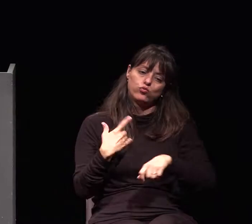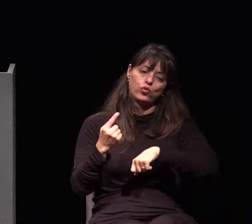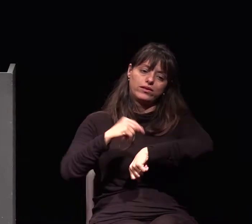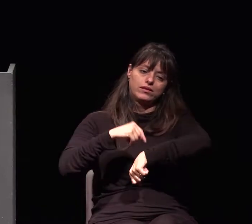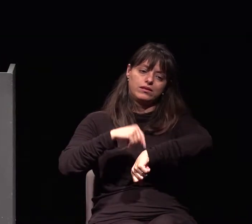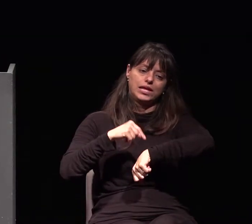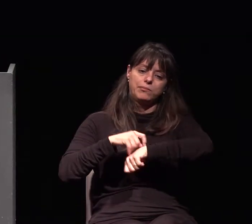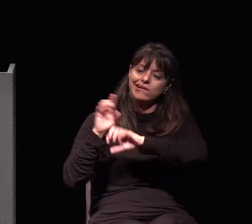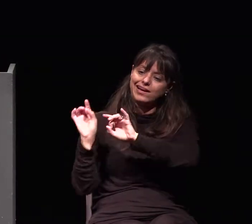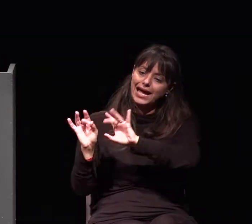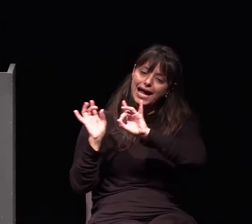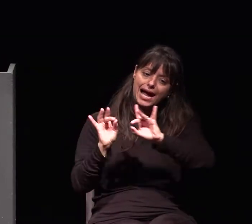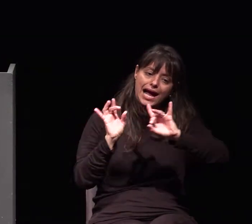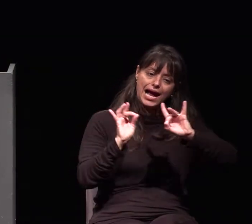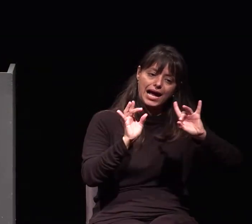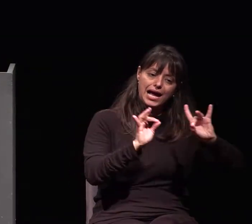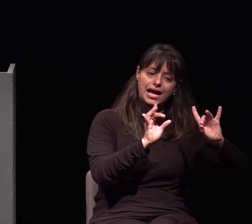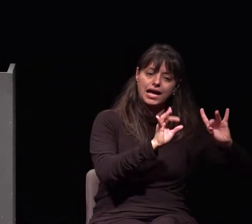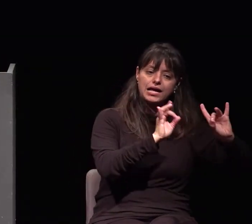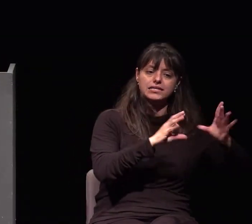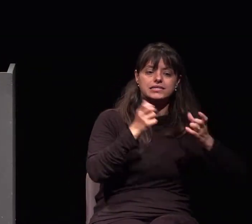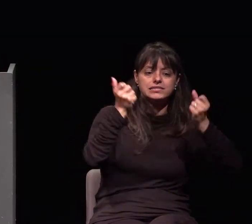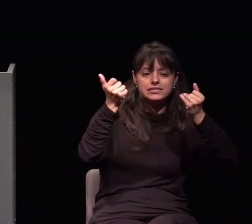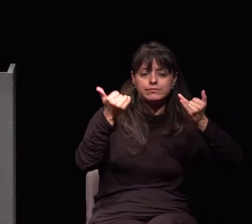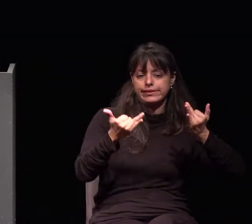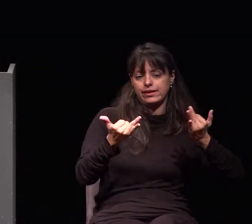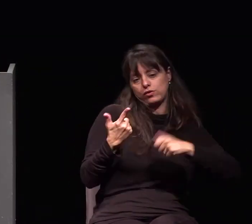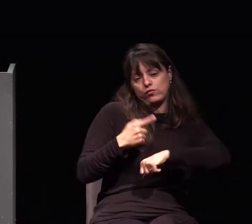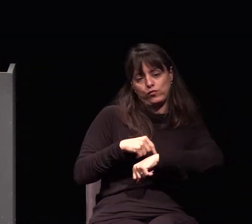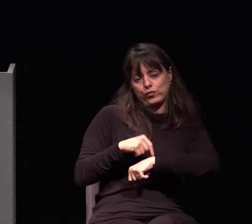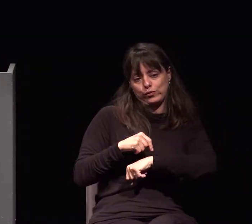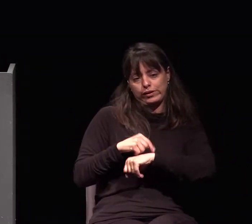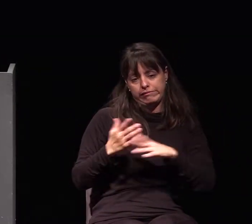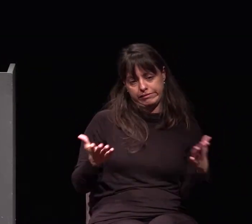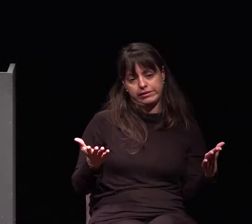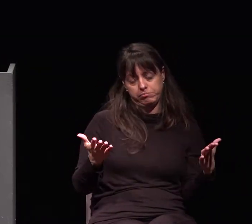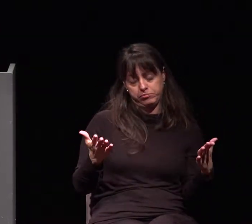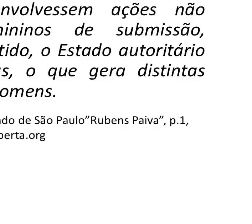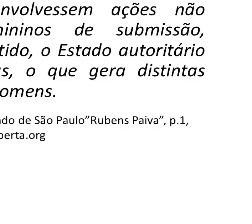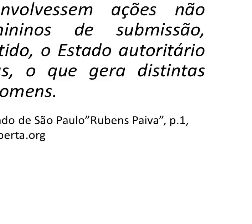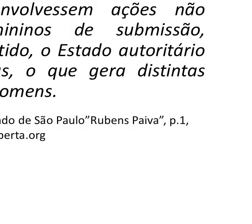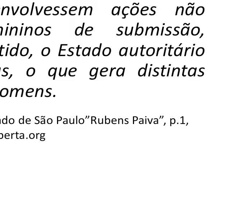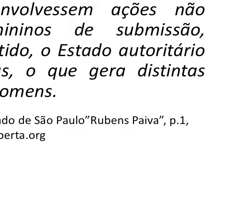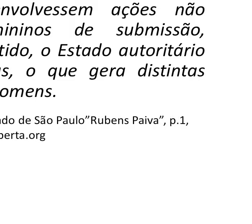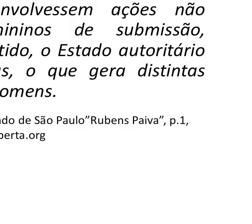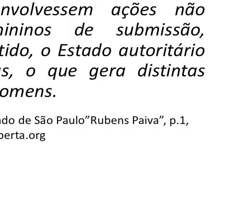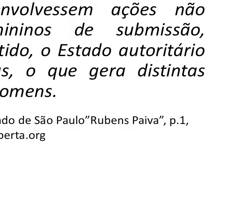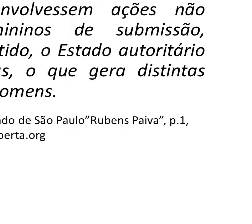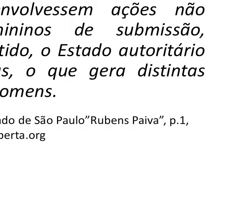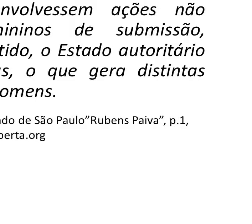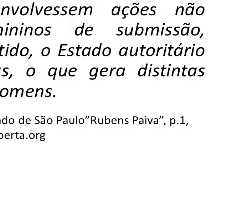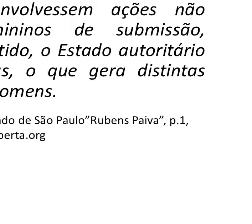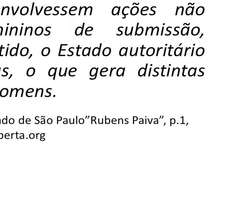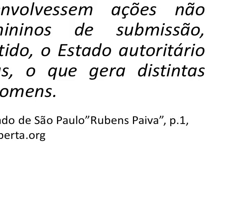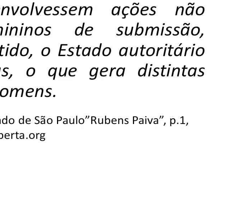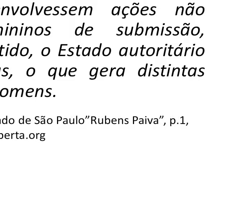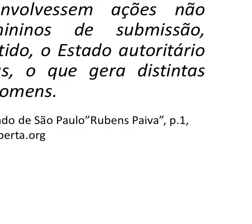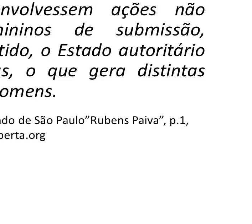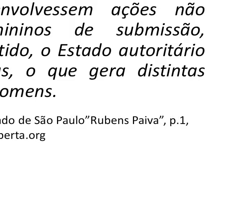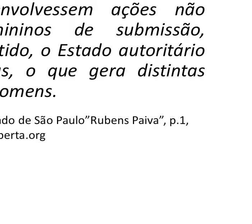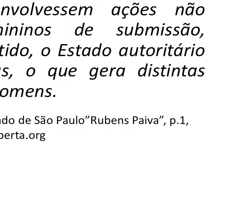de enumerar, de elencar todos esses avanços, mas os estereótipos femininos de